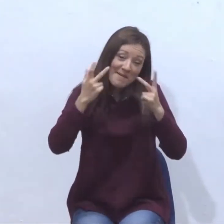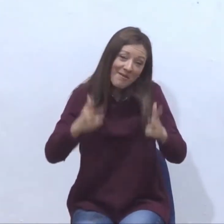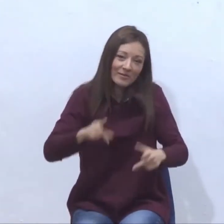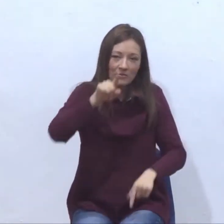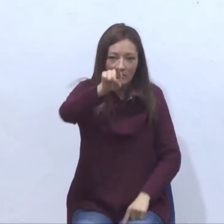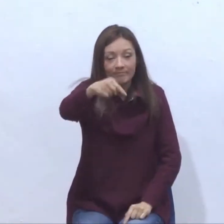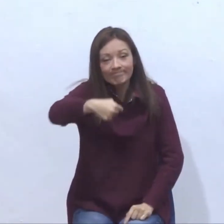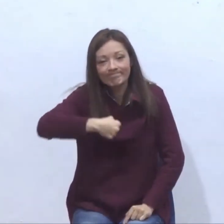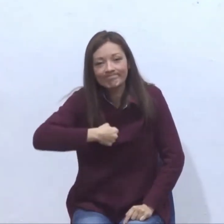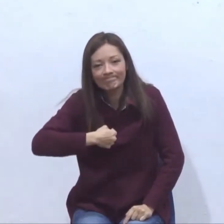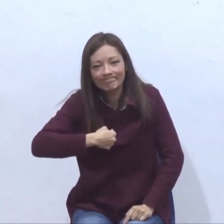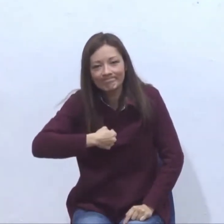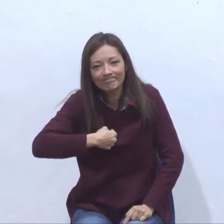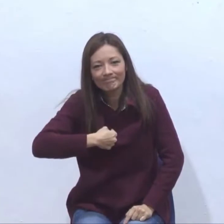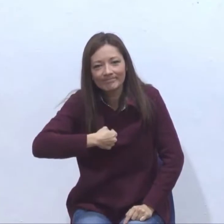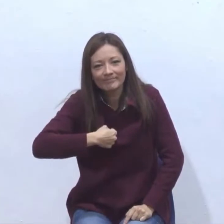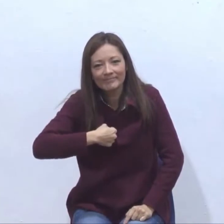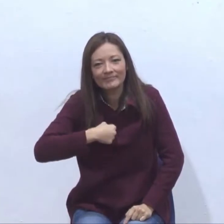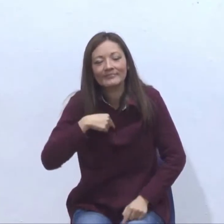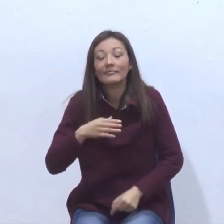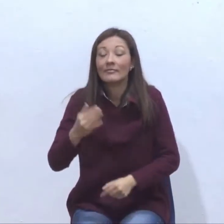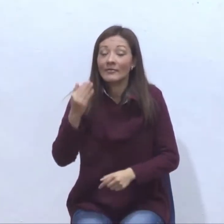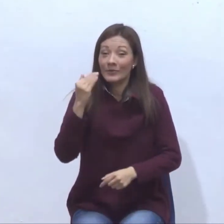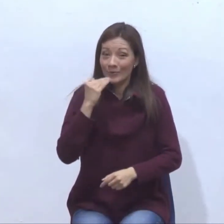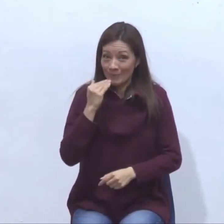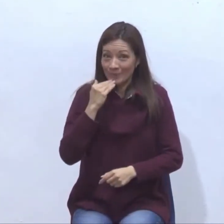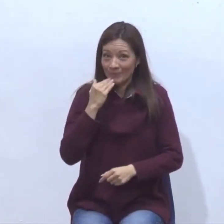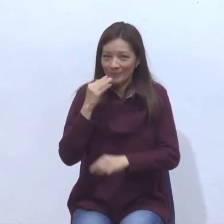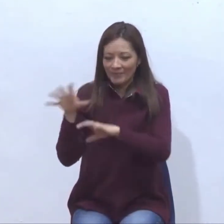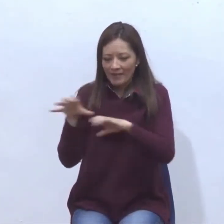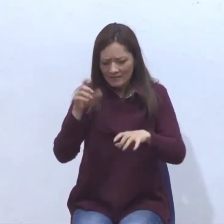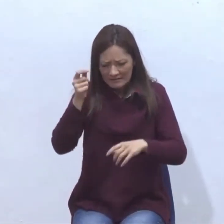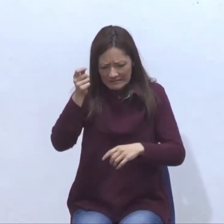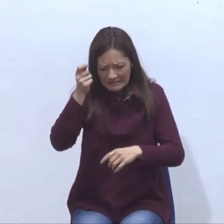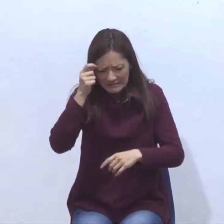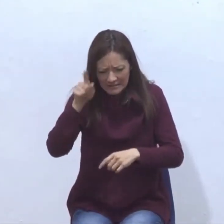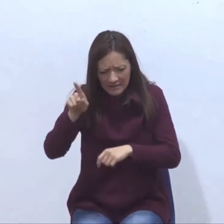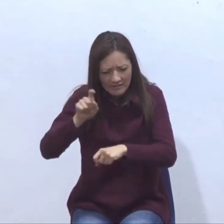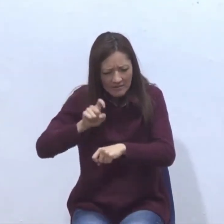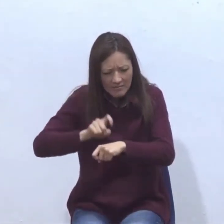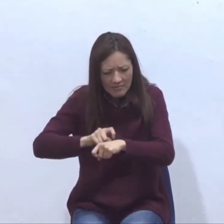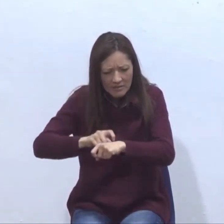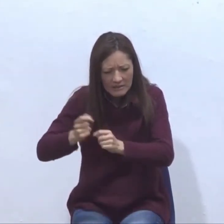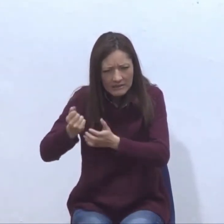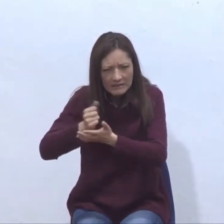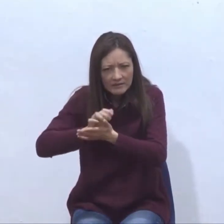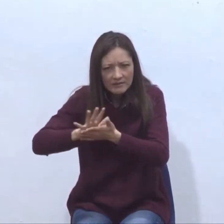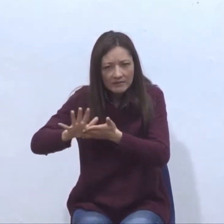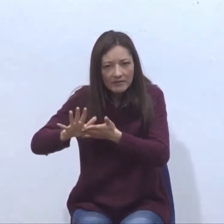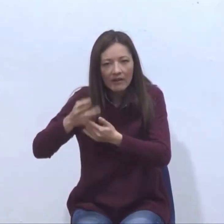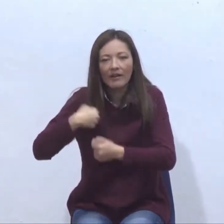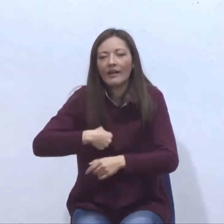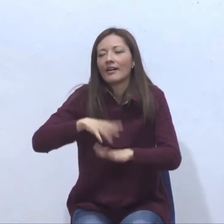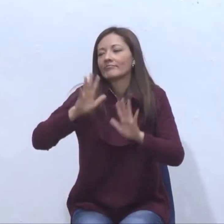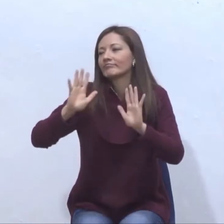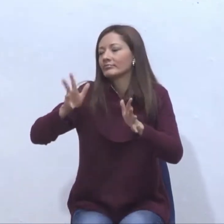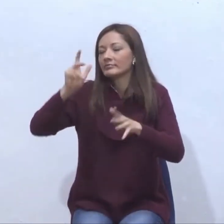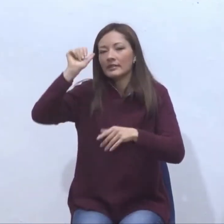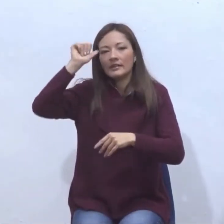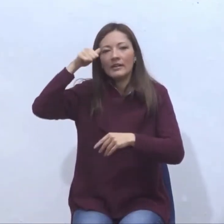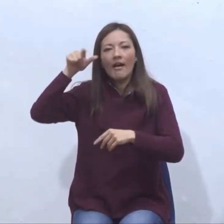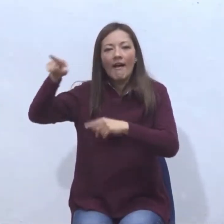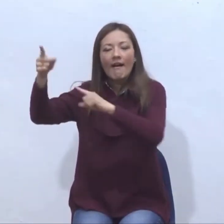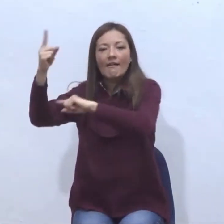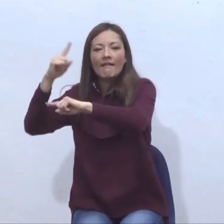por mí. Así que cuando nosotros hacemos memoria de ese momento tan santo, nosotros estamos recordando que en